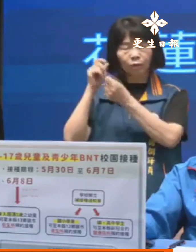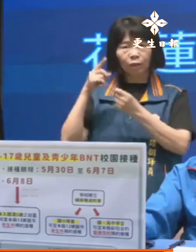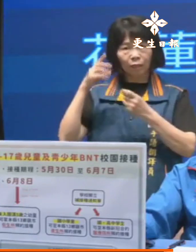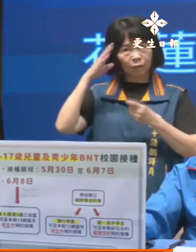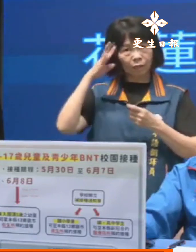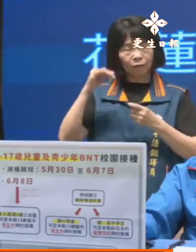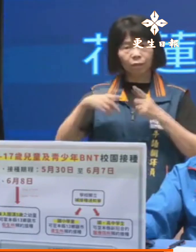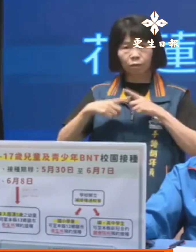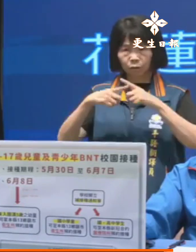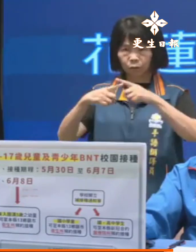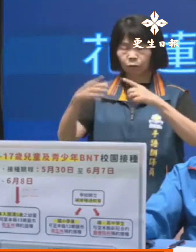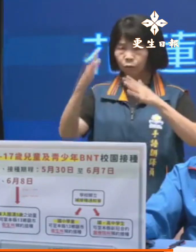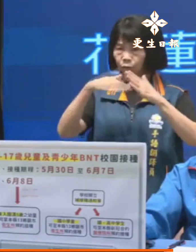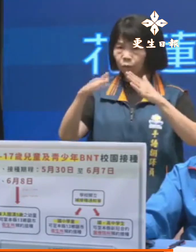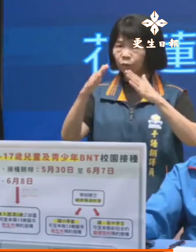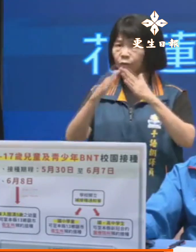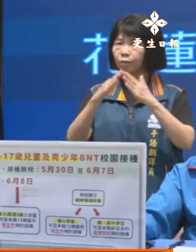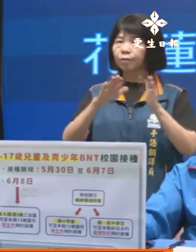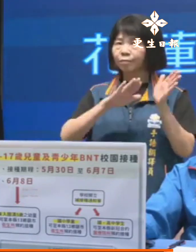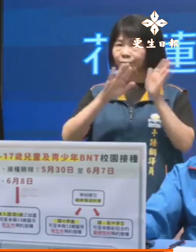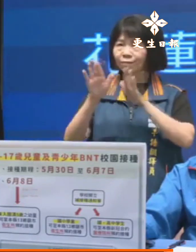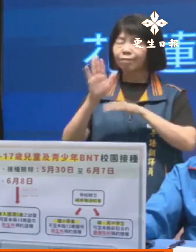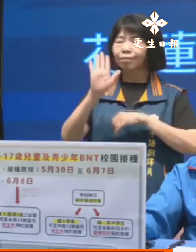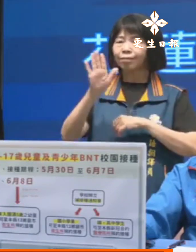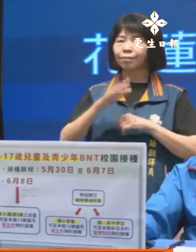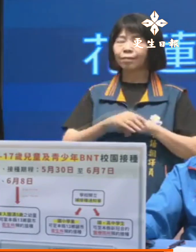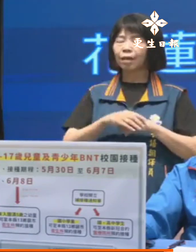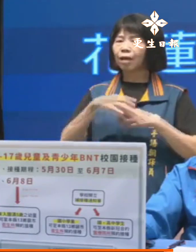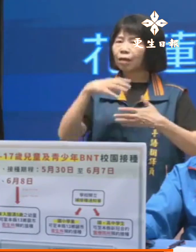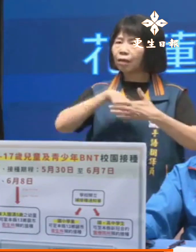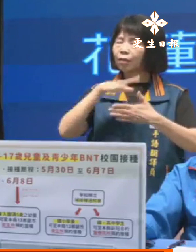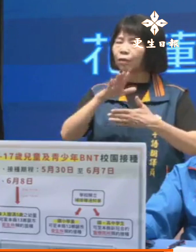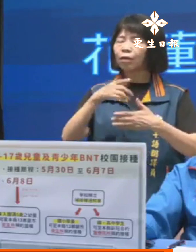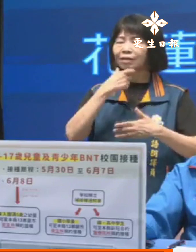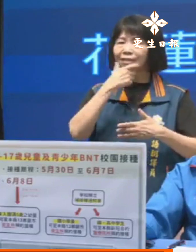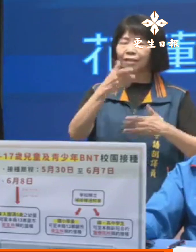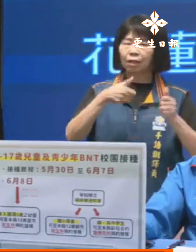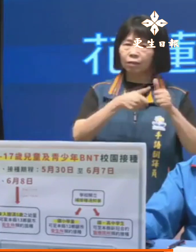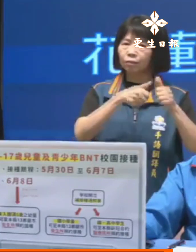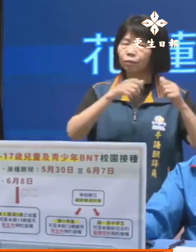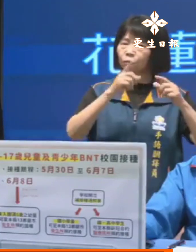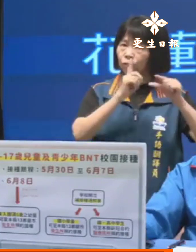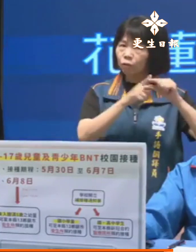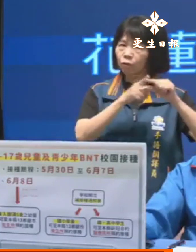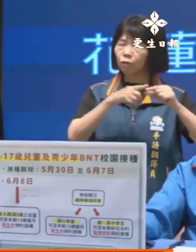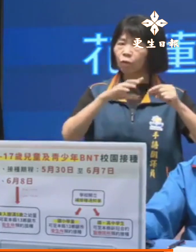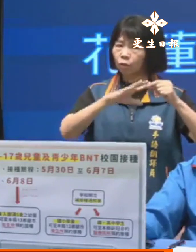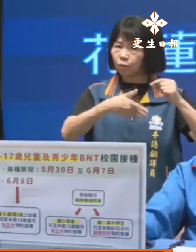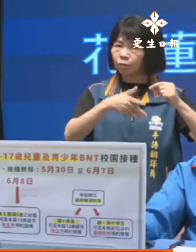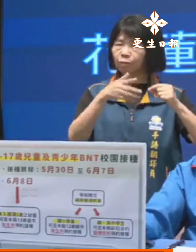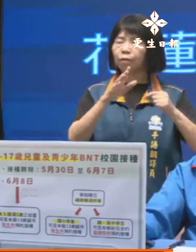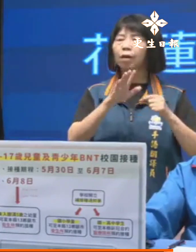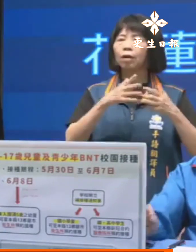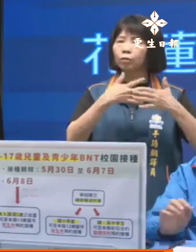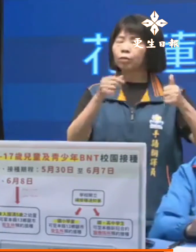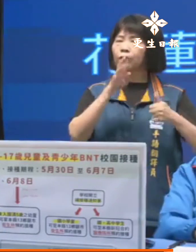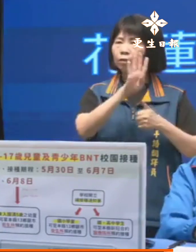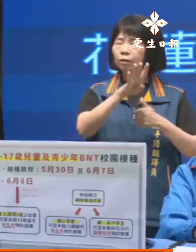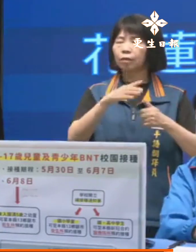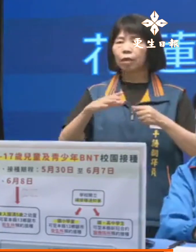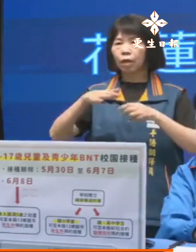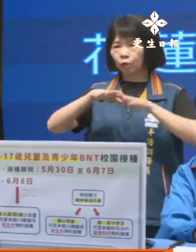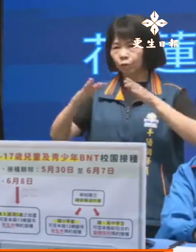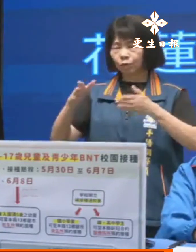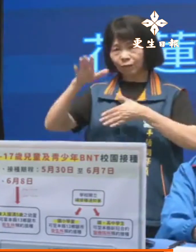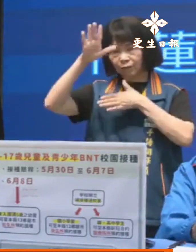中部有4位孩子，跟卓西国小的1位孩子。那主要卓西国小部分主要是田径队的一